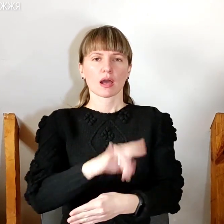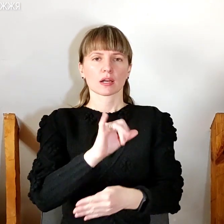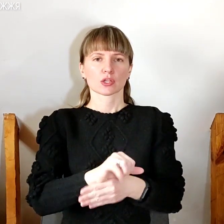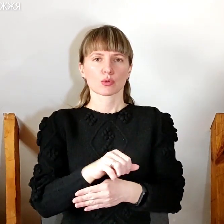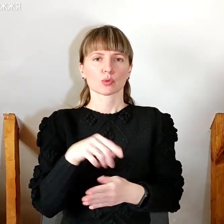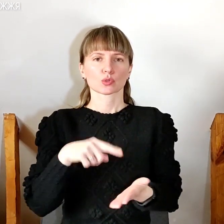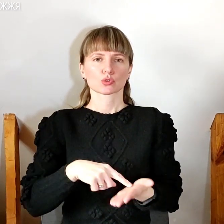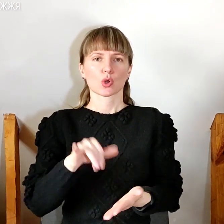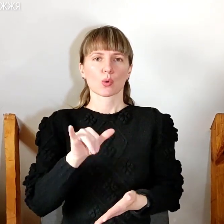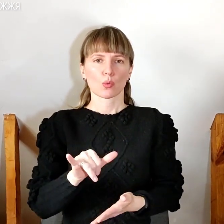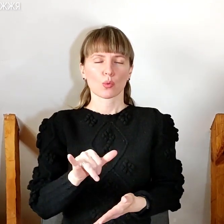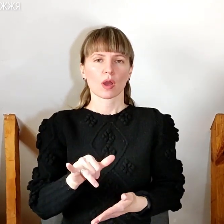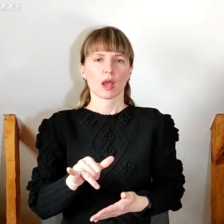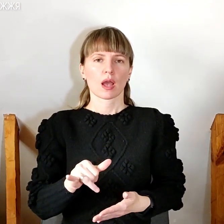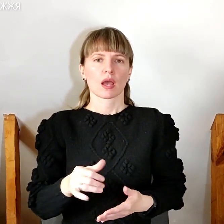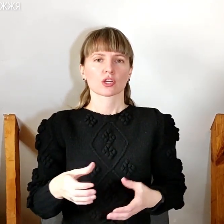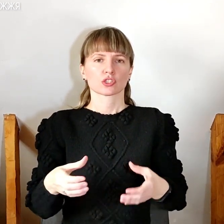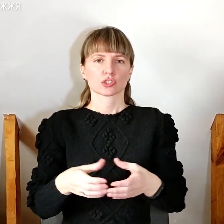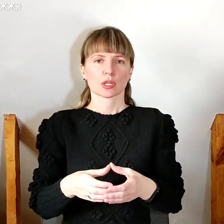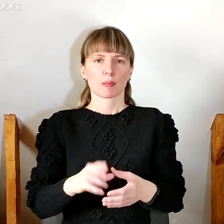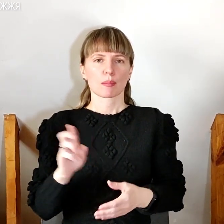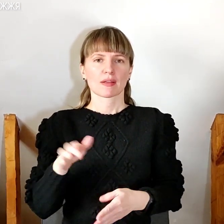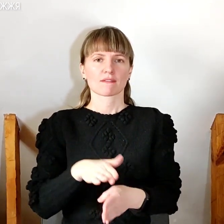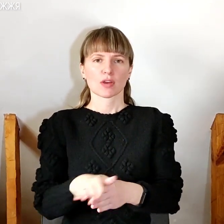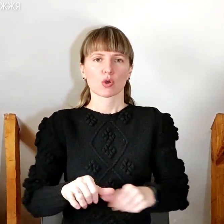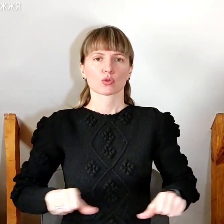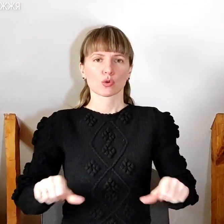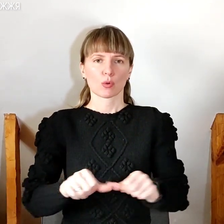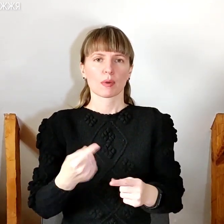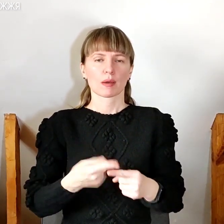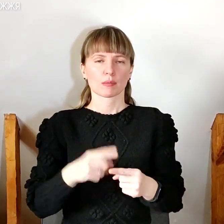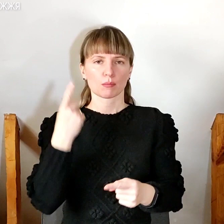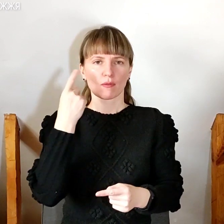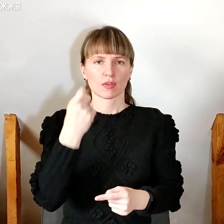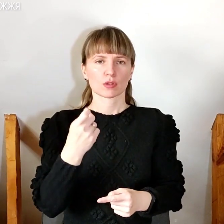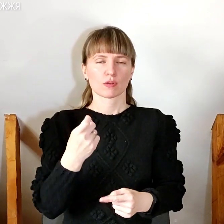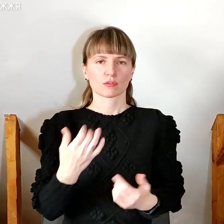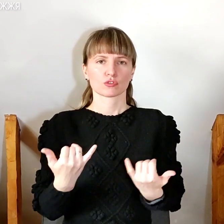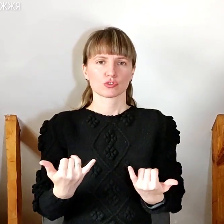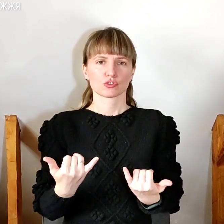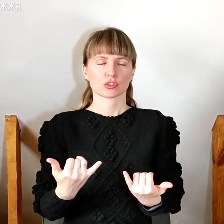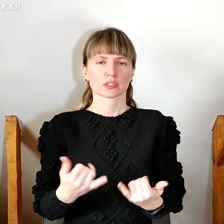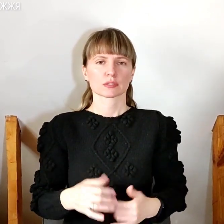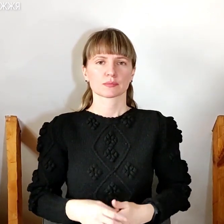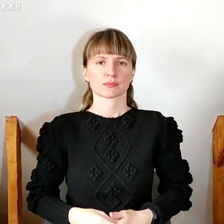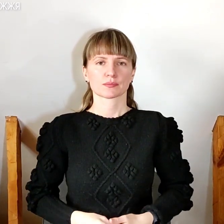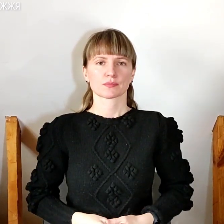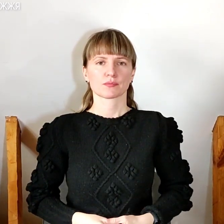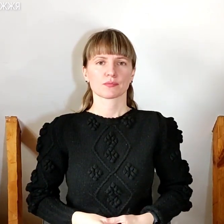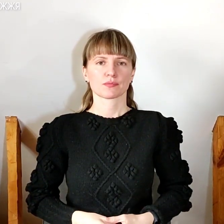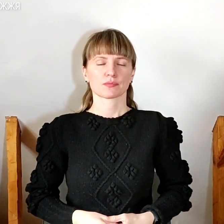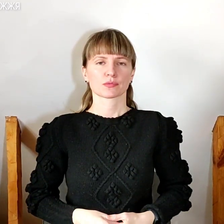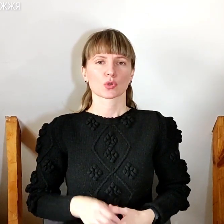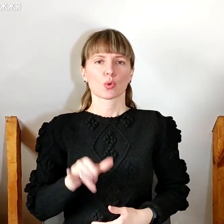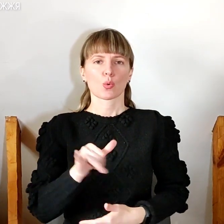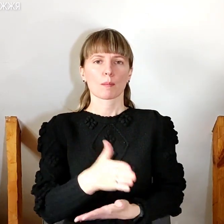Бердянського виконкому про це ось повідомив буквально в ці лічені хвилини. У Мелітополі нестача життєво важливих медичних